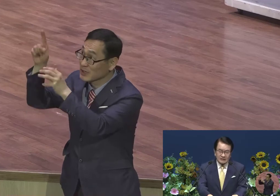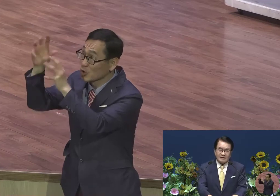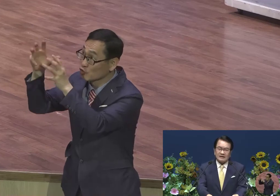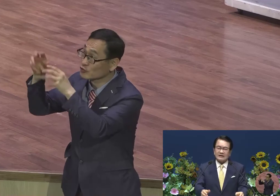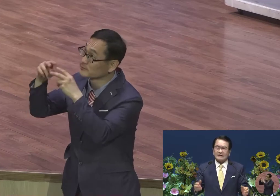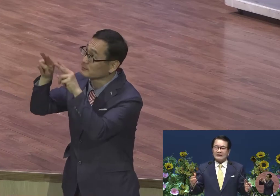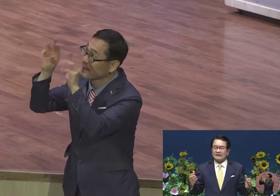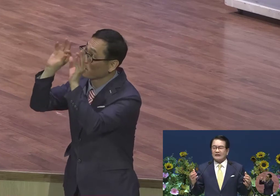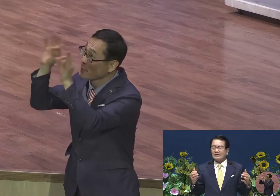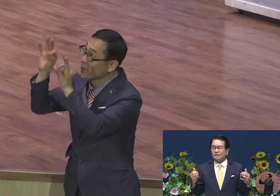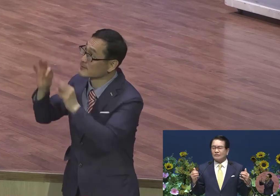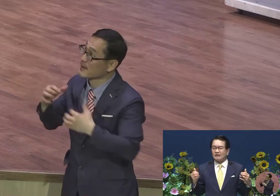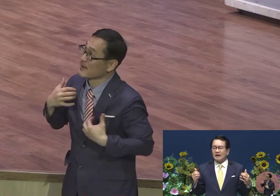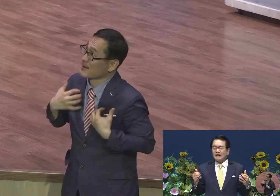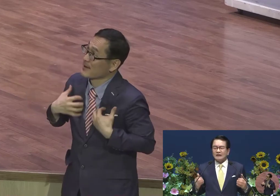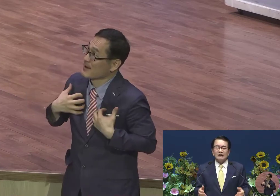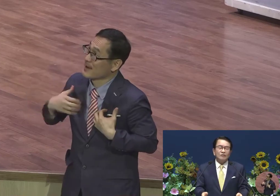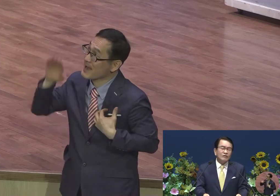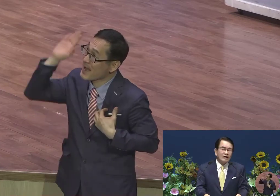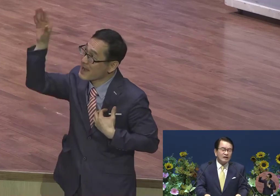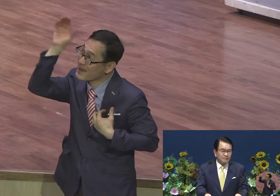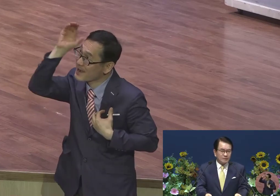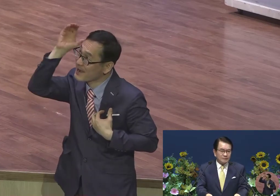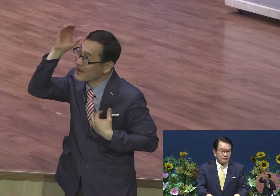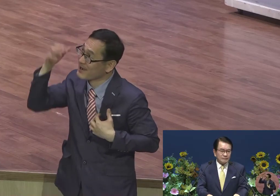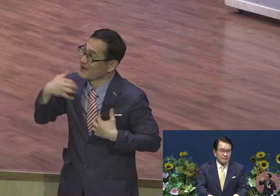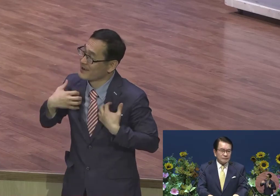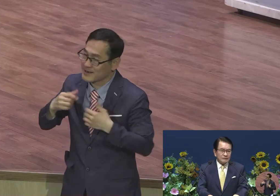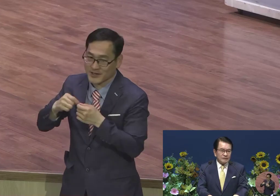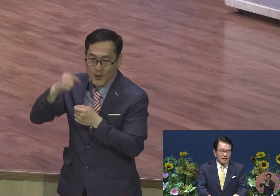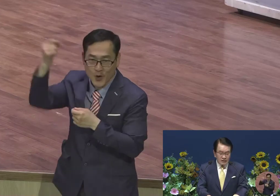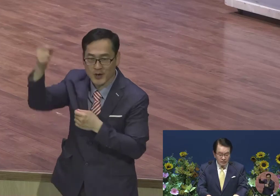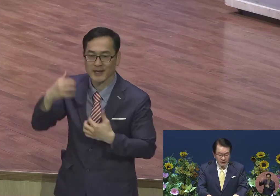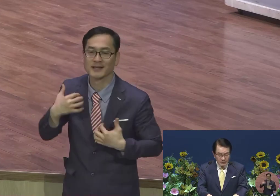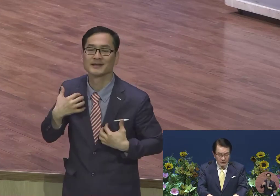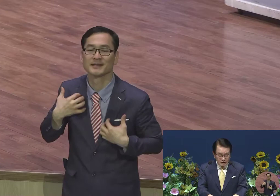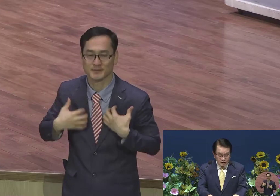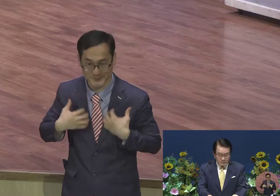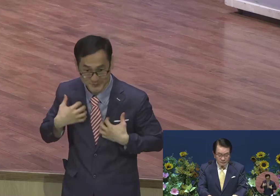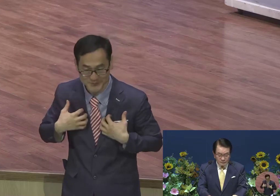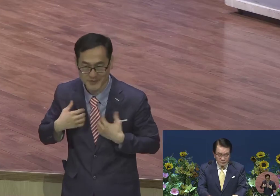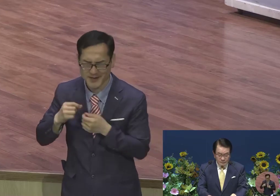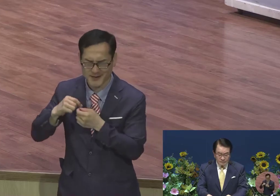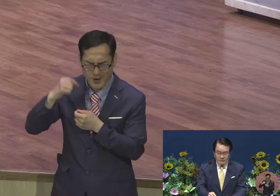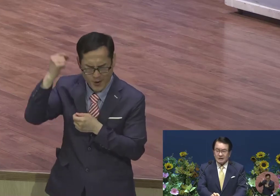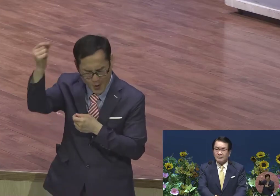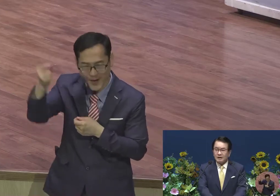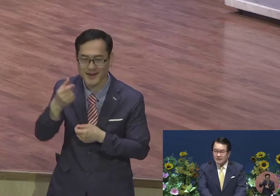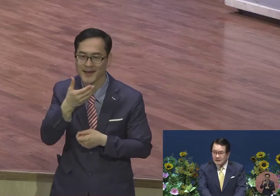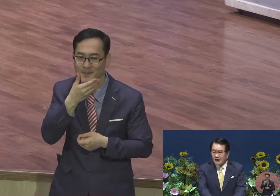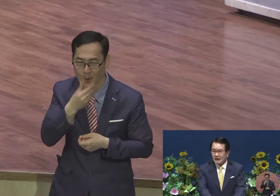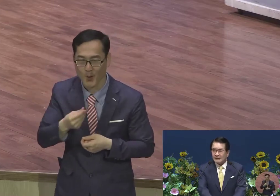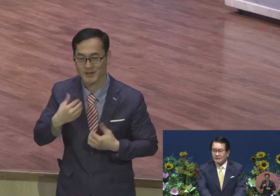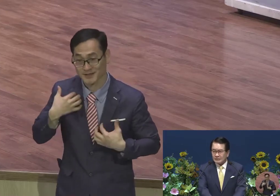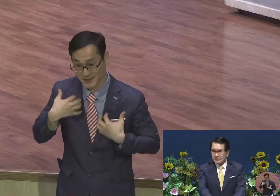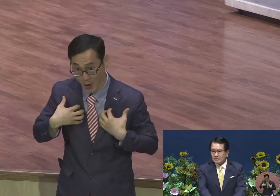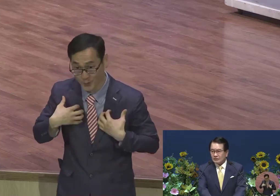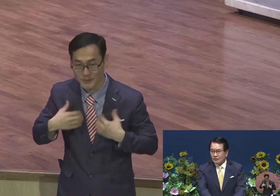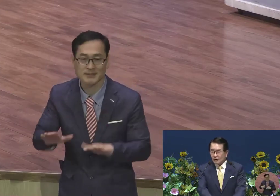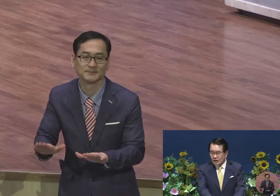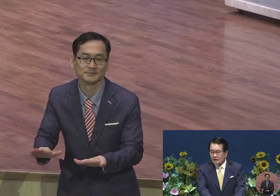바라보면서 하나 천국 간다 영원한 기쁨 영원한 즐거움 지금 현재